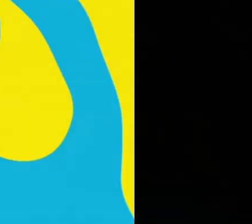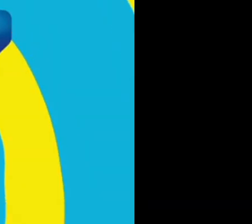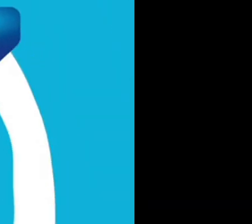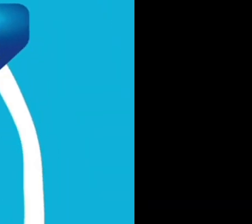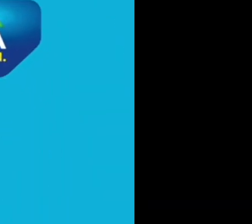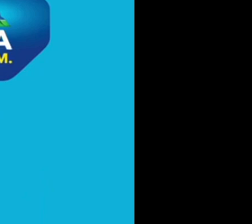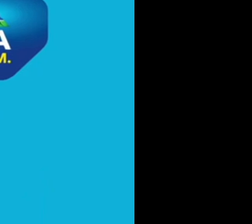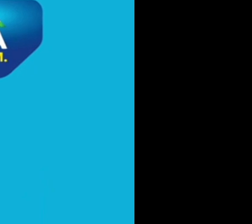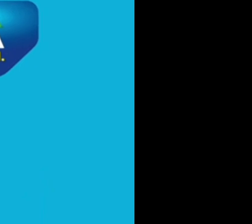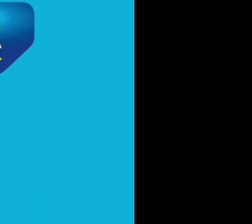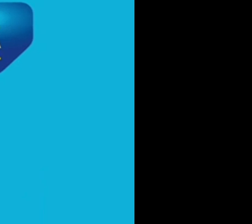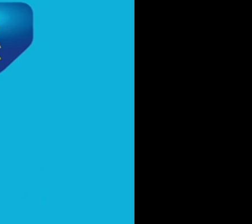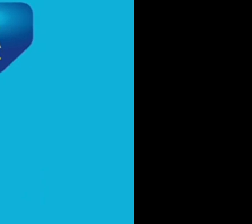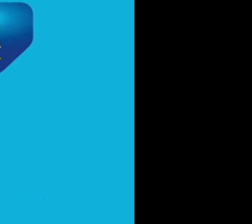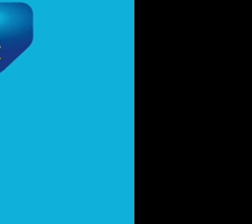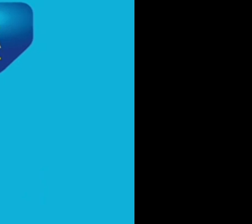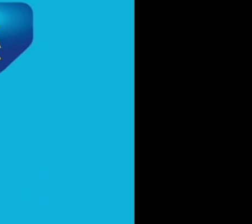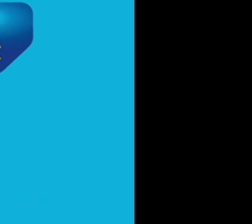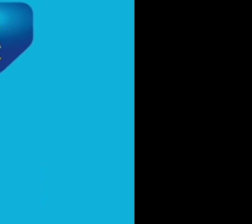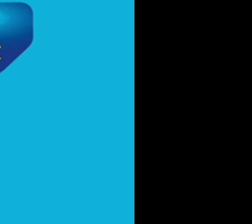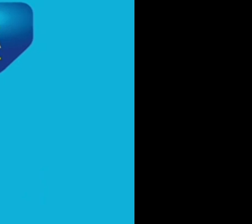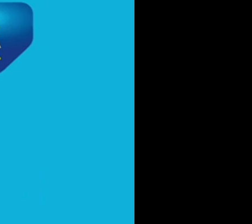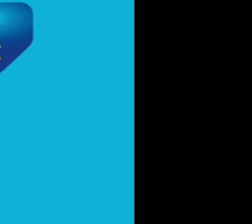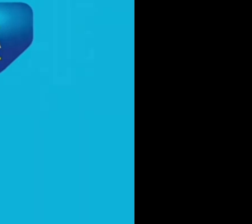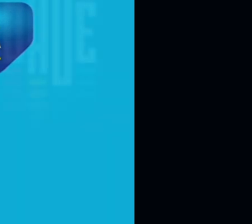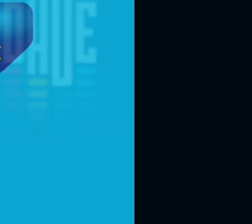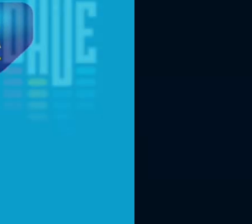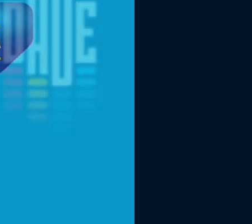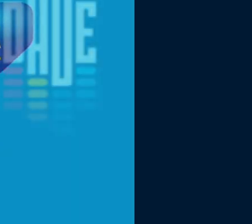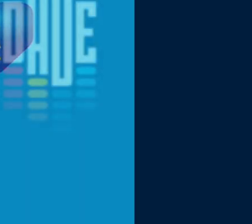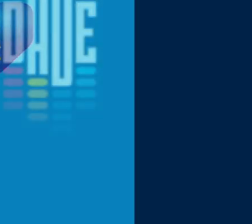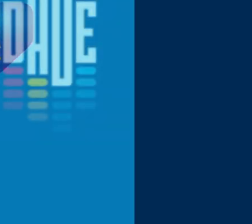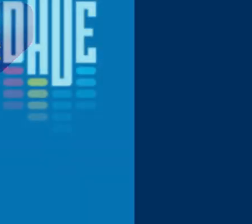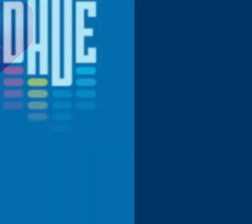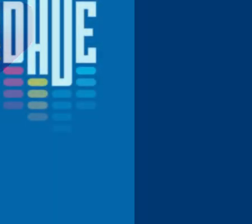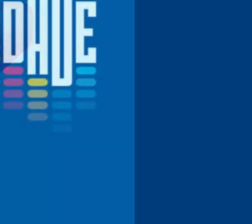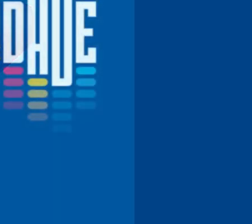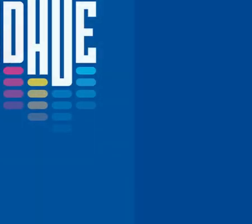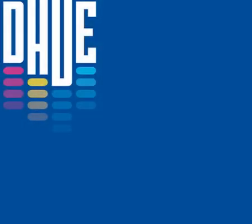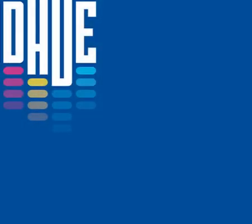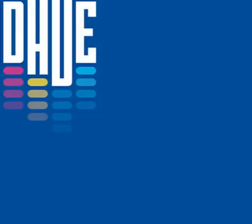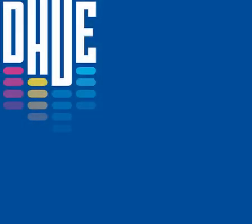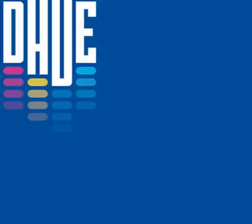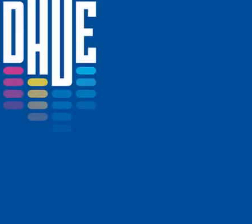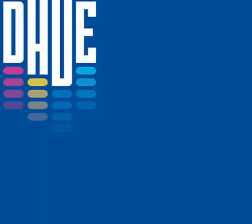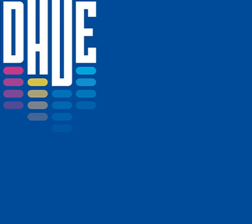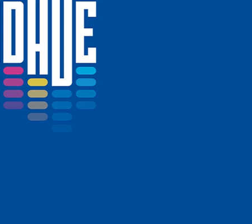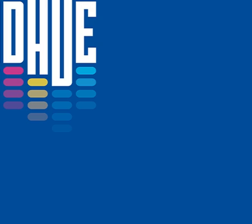Continue conosco no portal da Prefeitura e nas redes sociais.